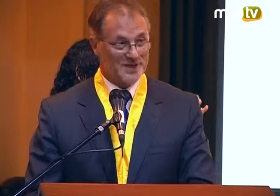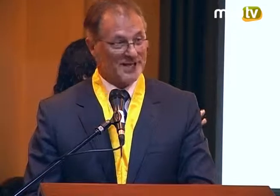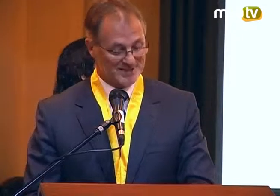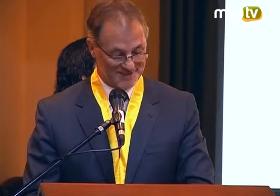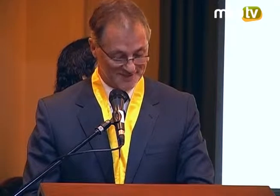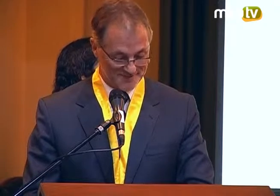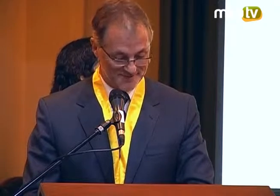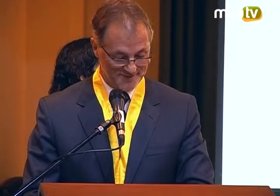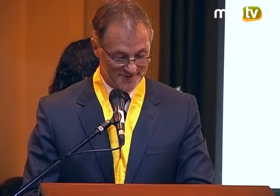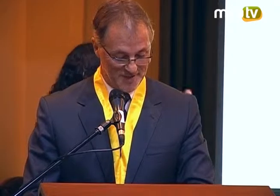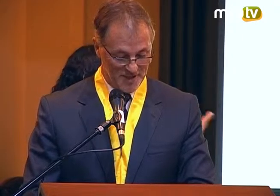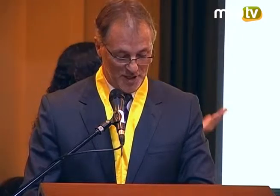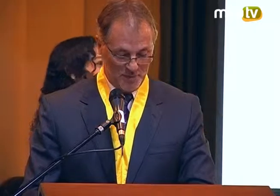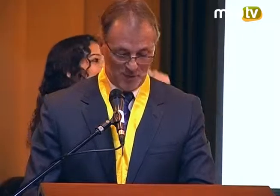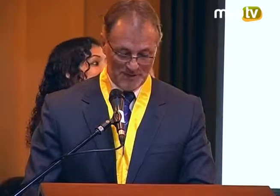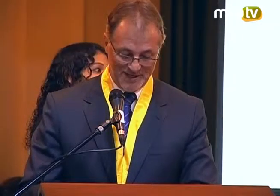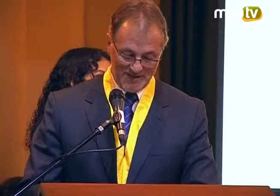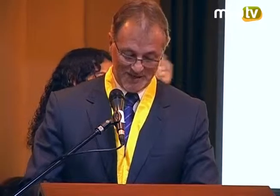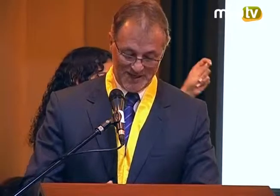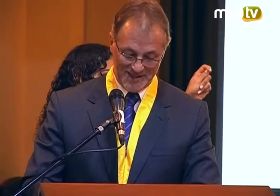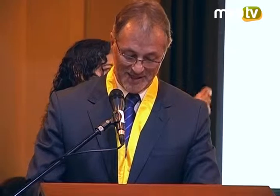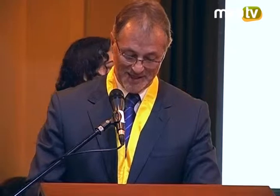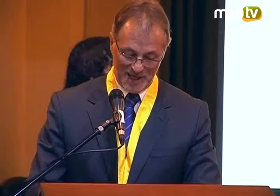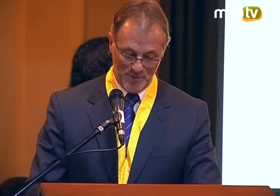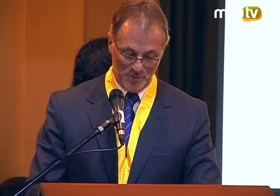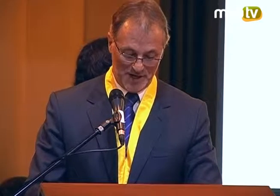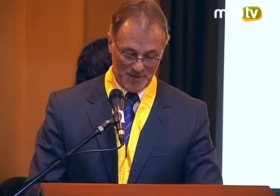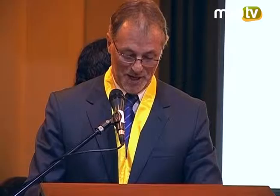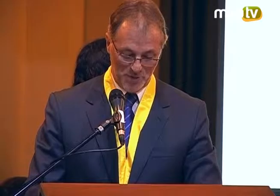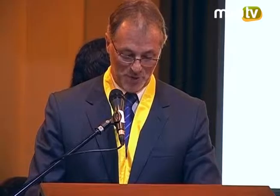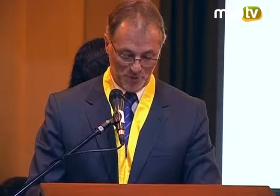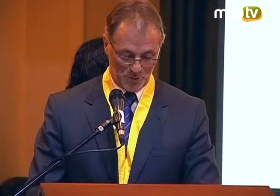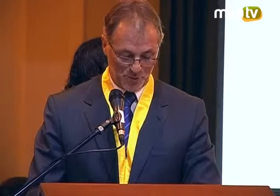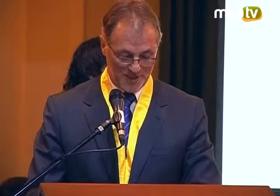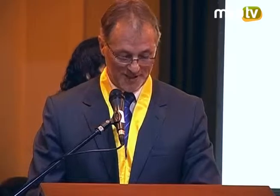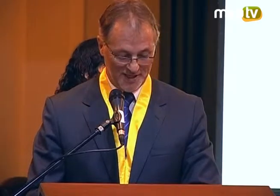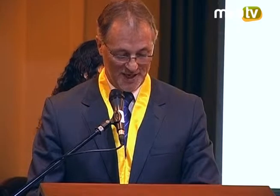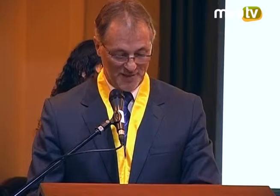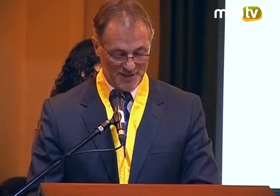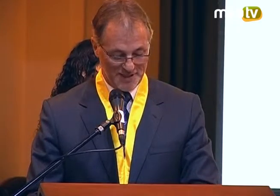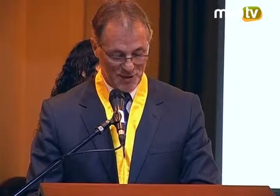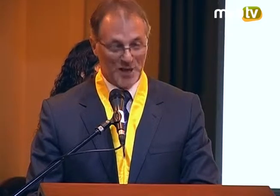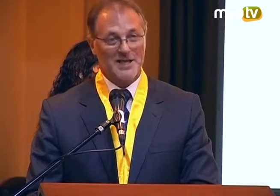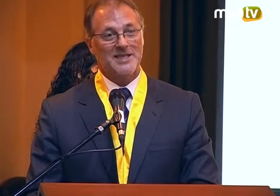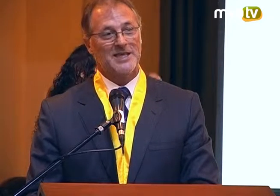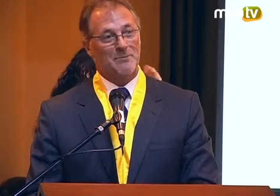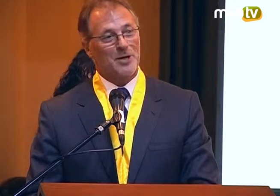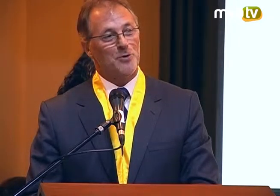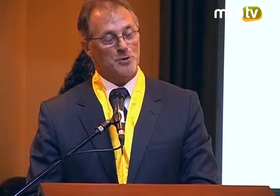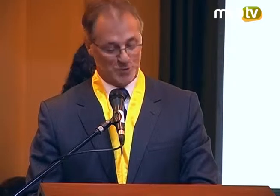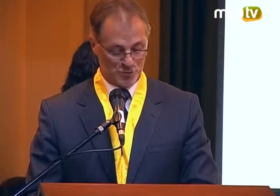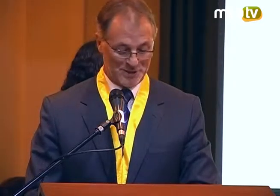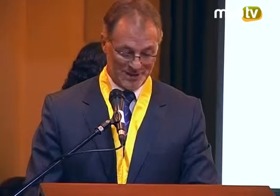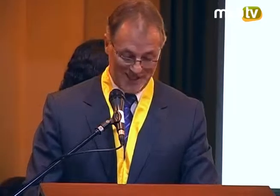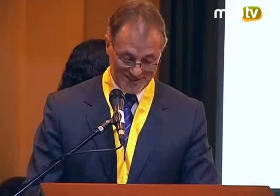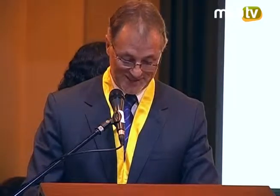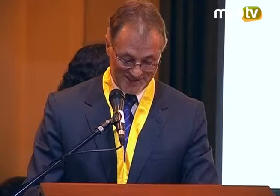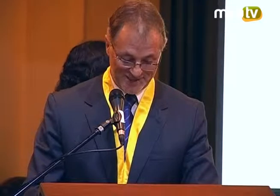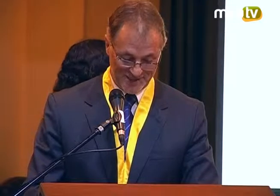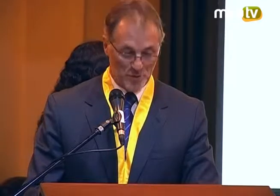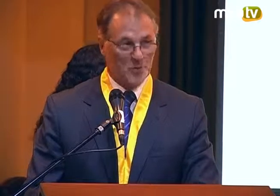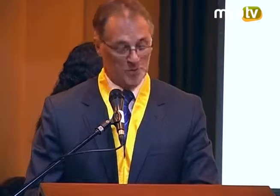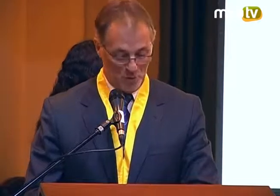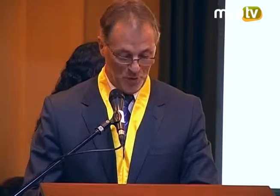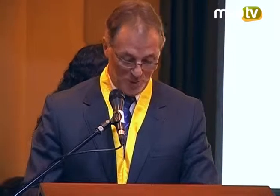su excelencia. Y me confesaba que desde esa época, en más de una oportunidad, había tenido ganas de llamarlo su